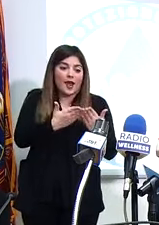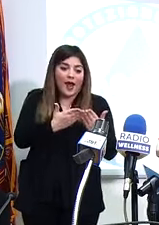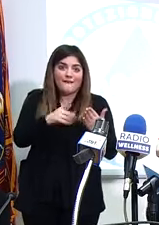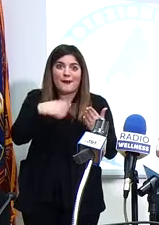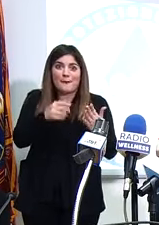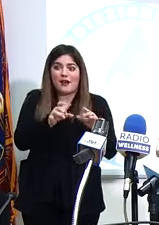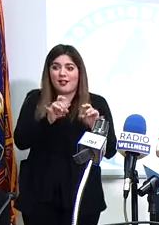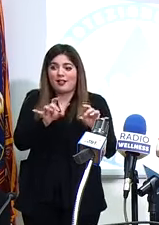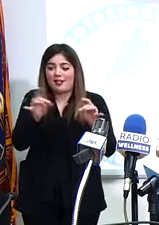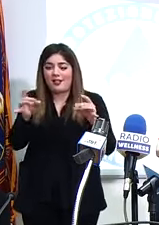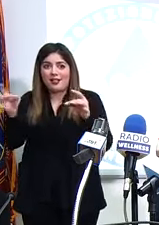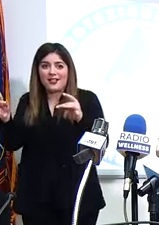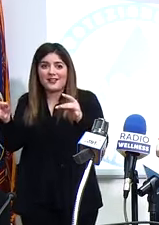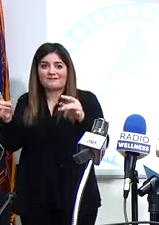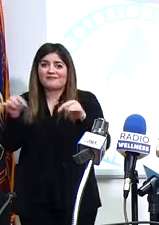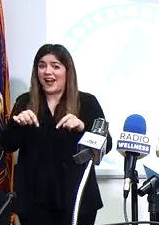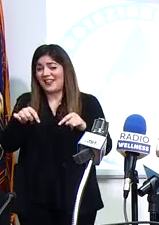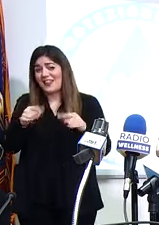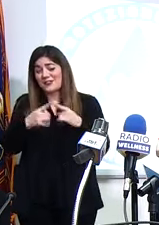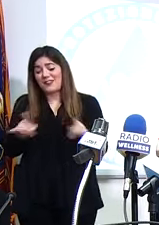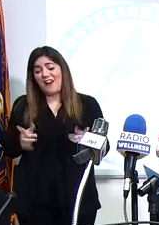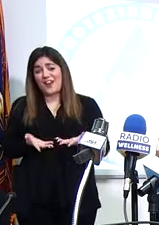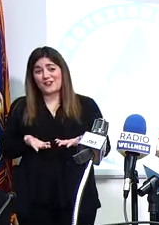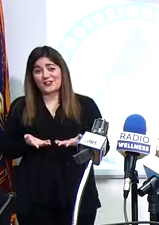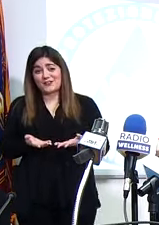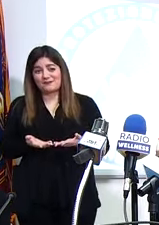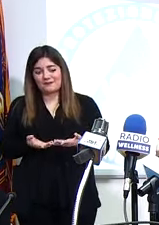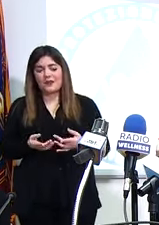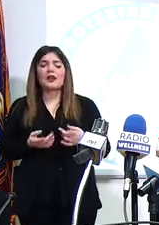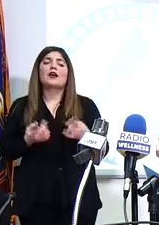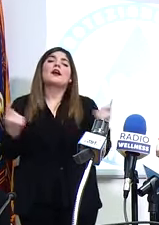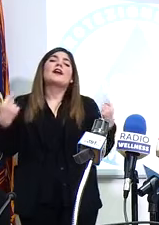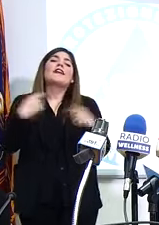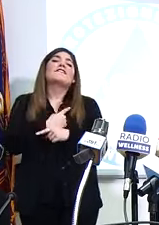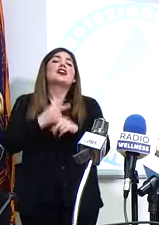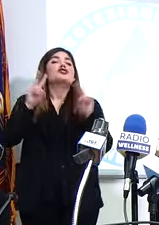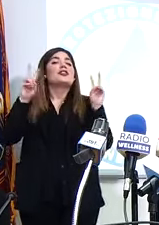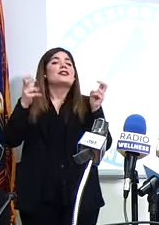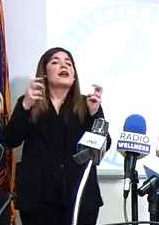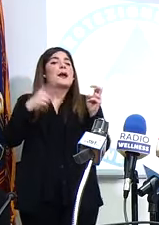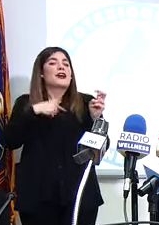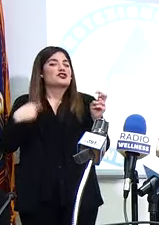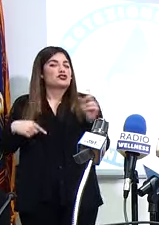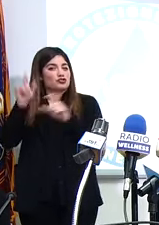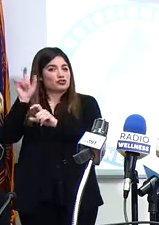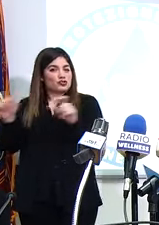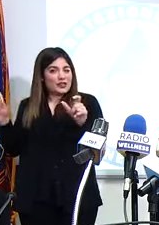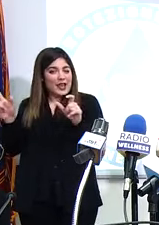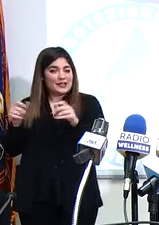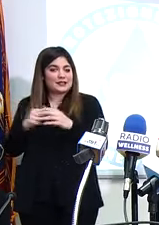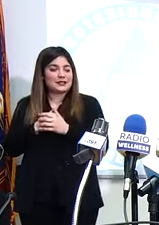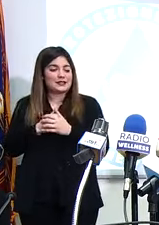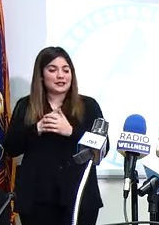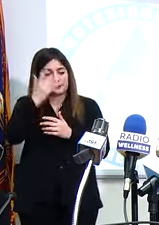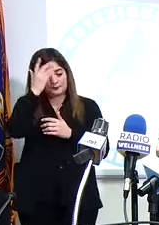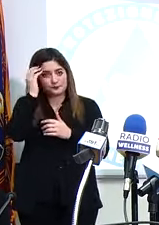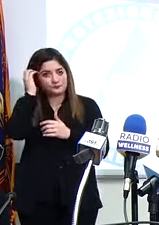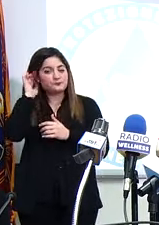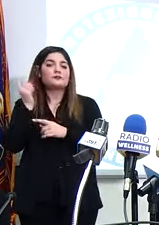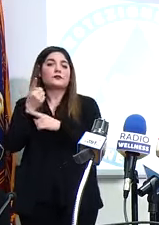Quindi, torniamo poi ai cinesi. Allora, dei cinesi, adesso c'è anche uno dei... hanno 4 vaccini